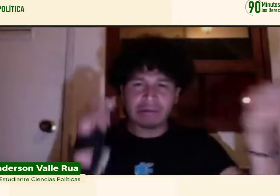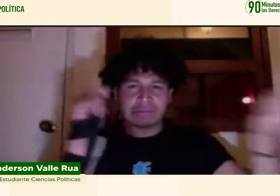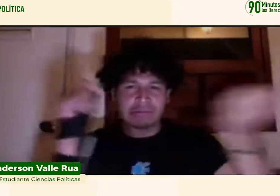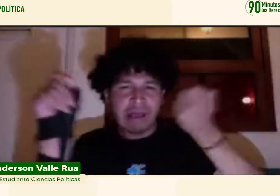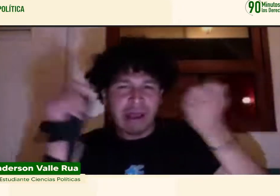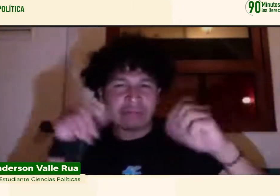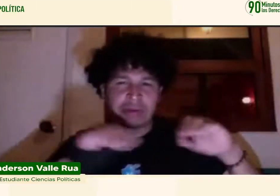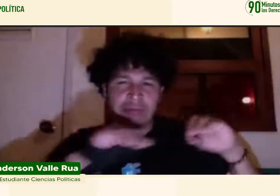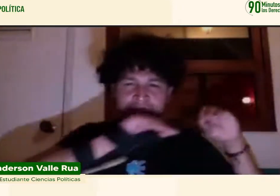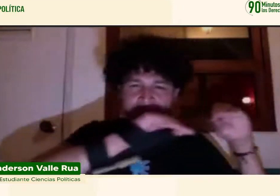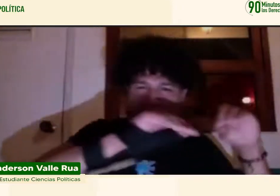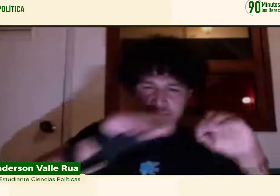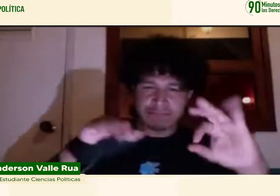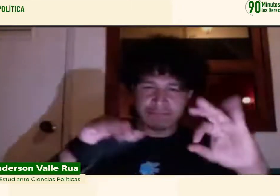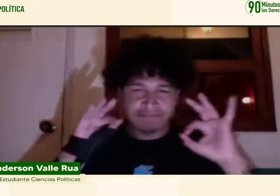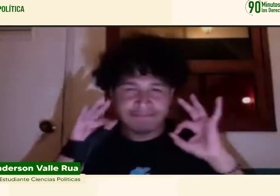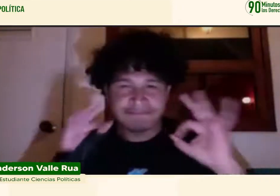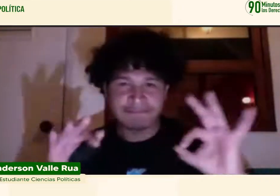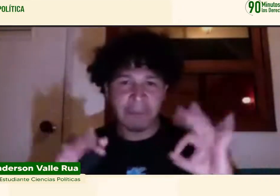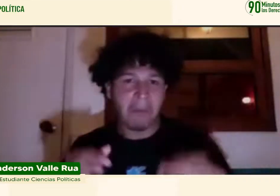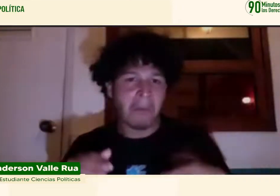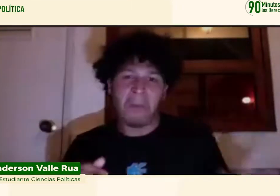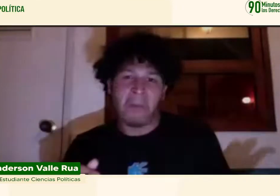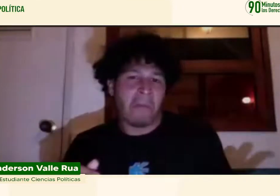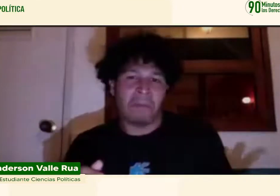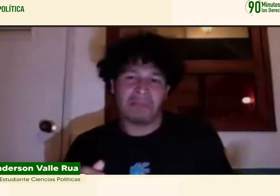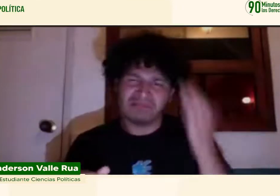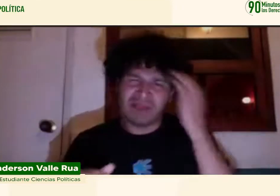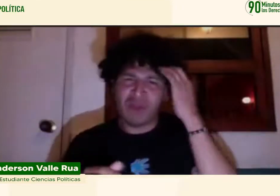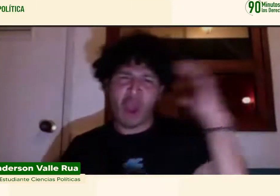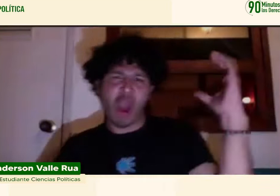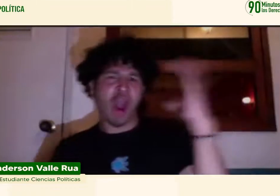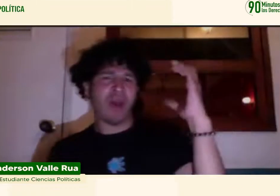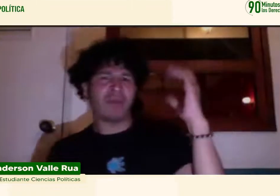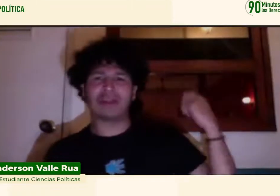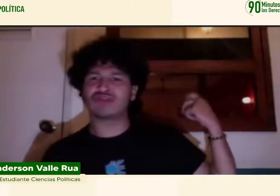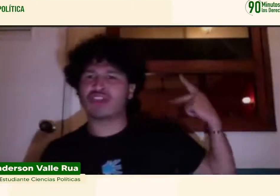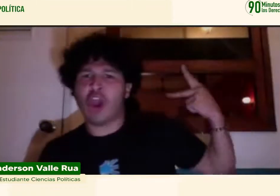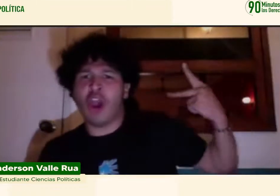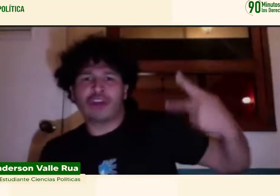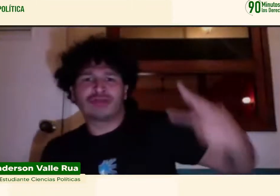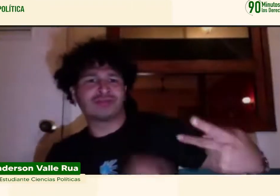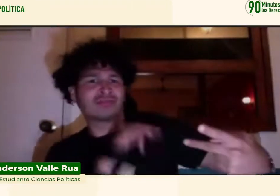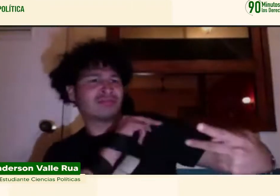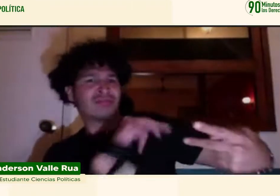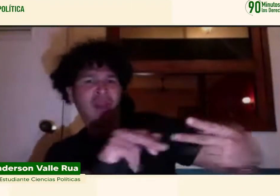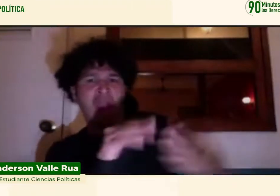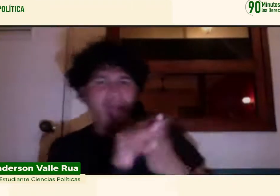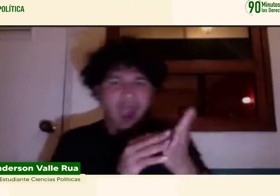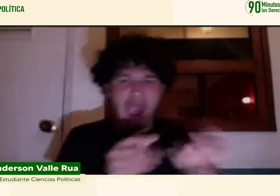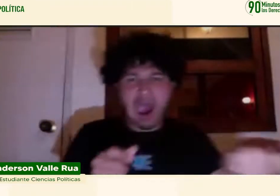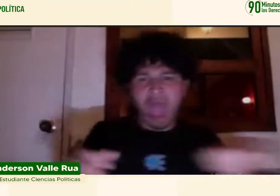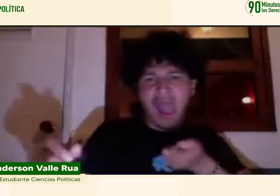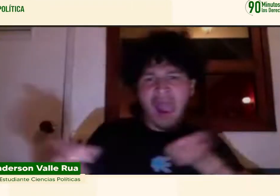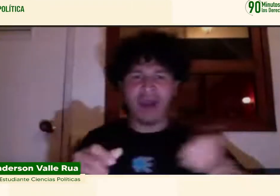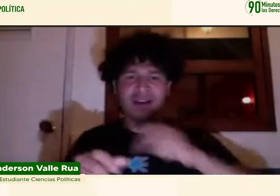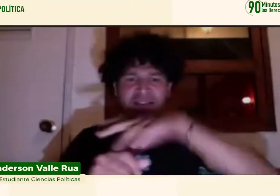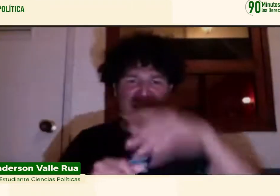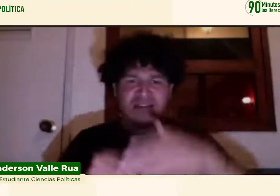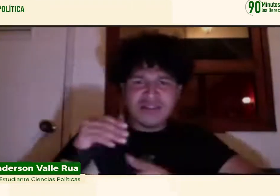es necesario seguir trabajando en pedagogía electoral en pedagogía acerca del estado y es una realidad que históricamente se ha